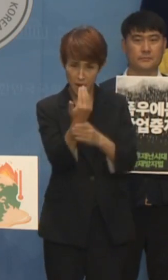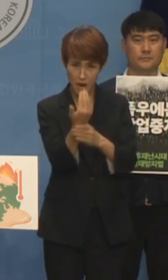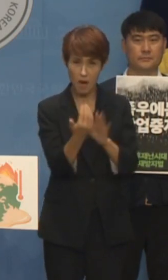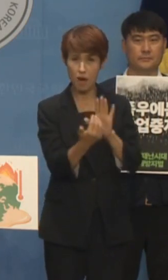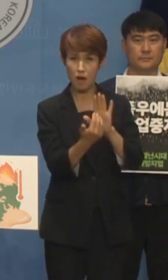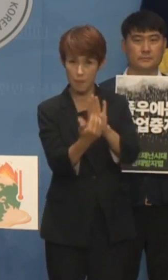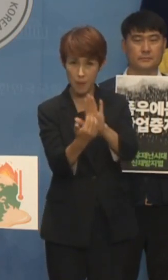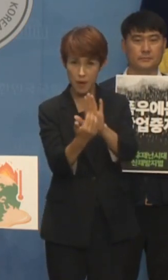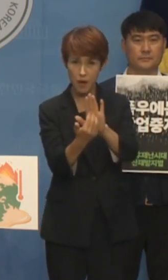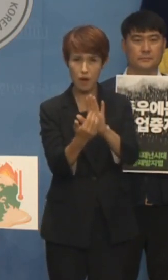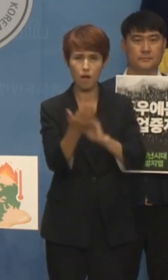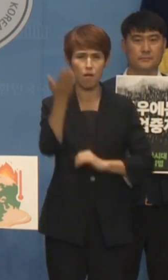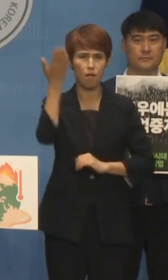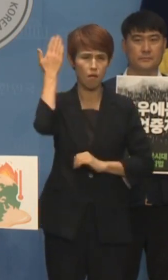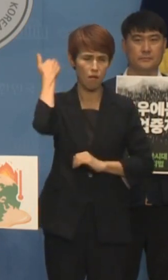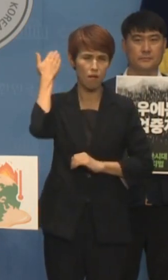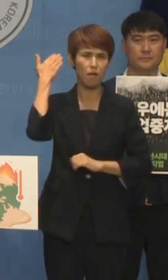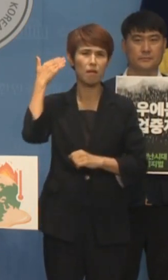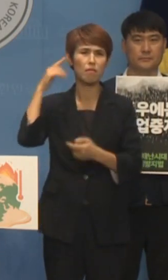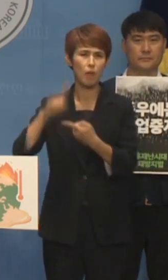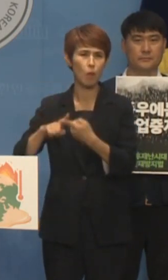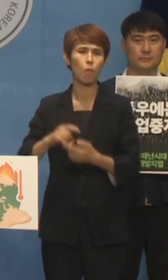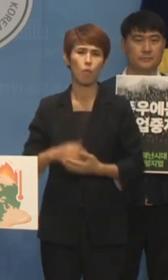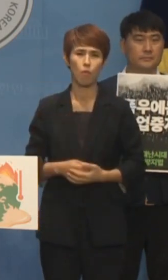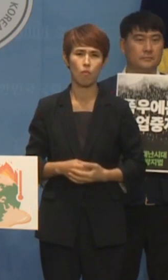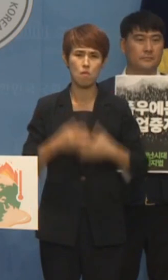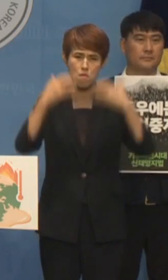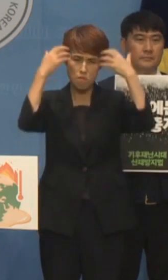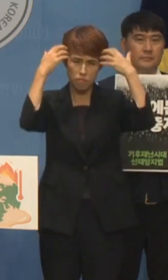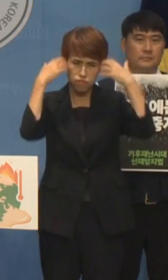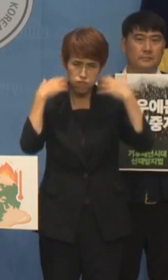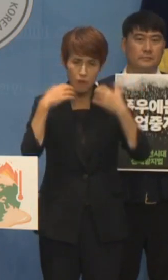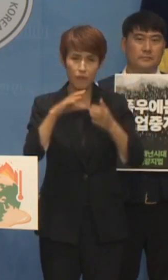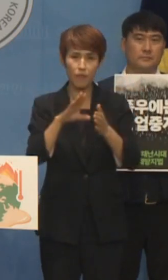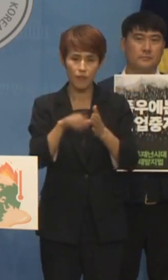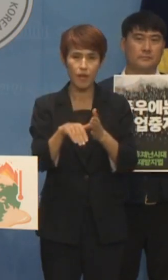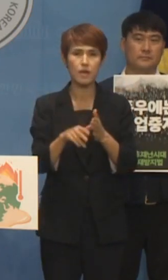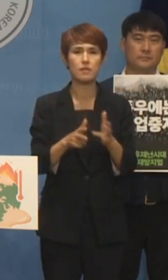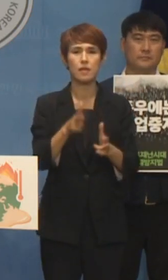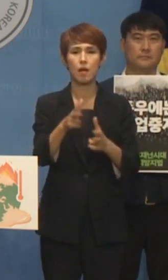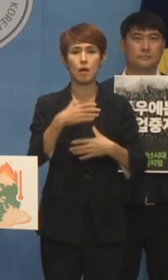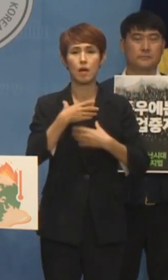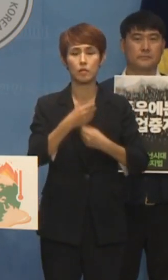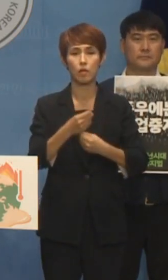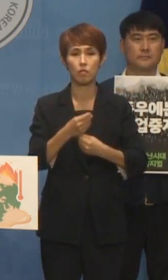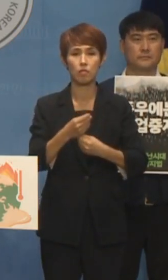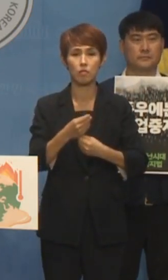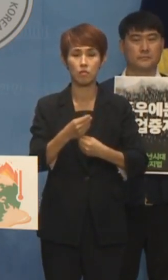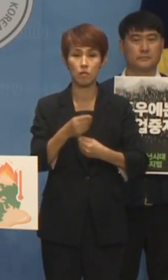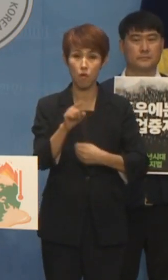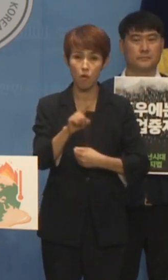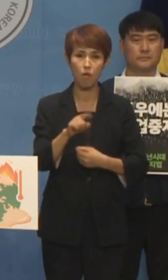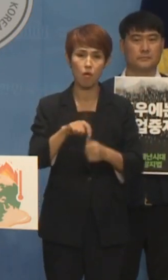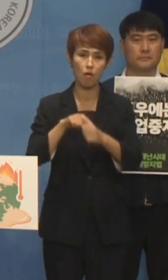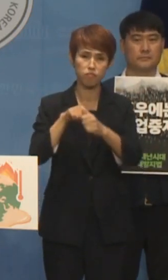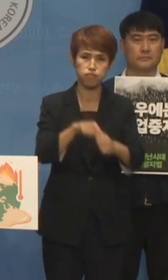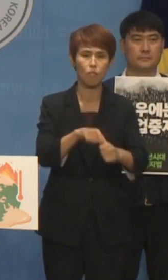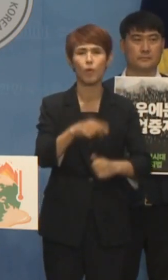있습니다. 고용노동부에서 발표하는 폭염 대비 산업안전보건조치는 강제성이